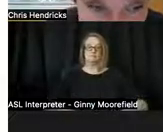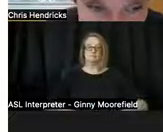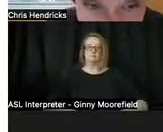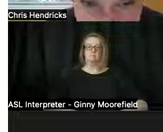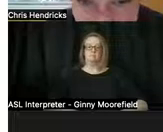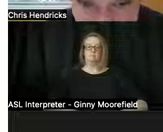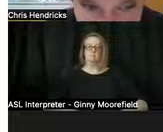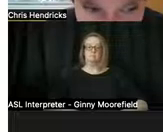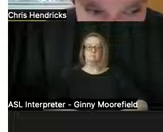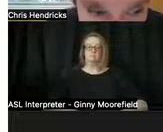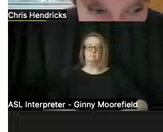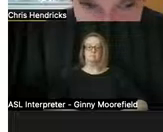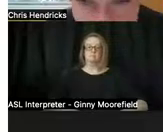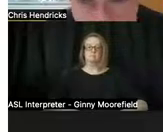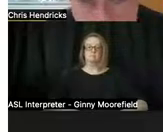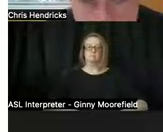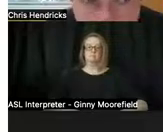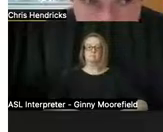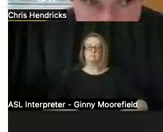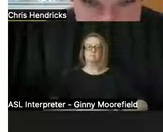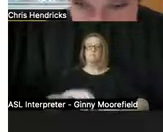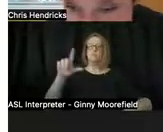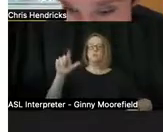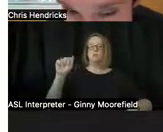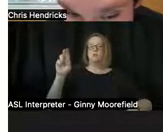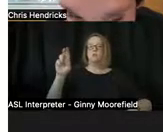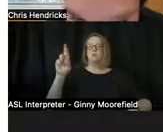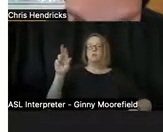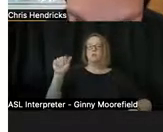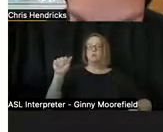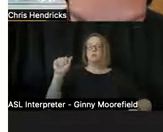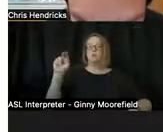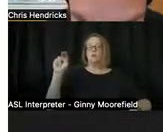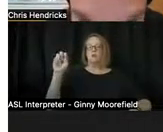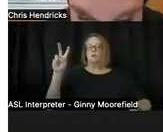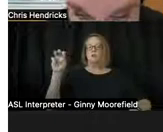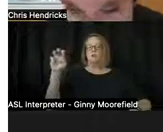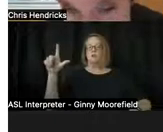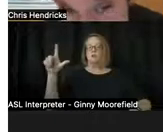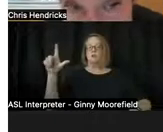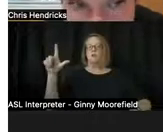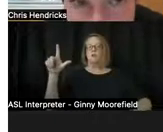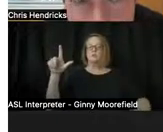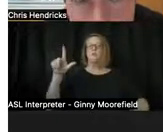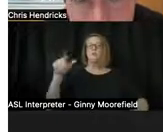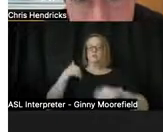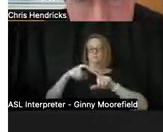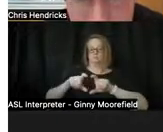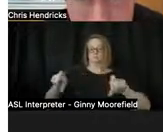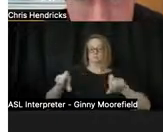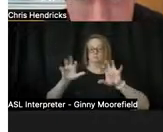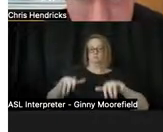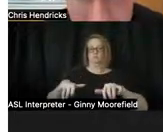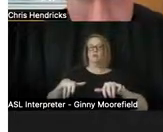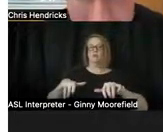responder algo si puedes leer también Cris el comentario de Laura en el